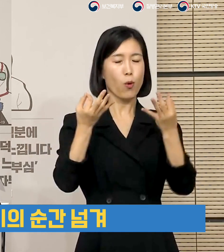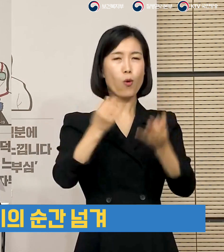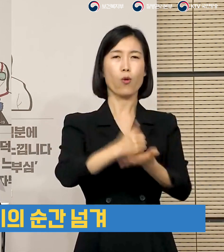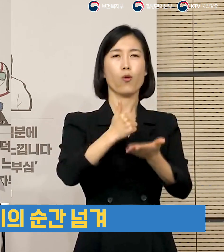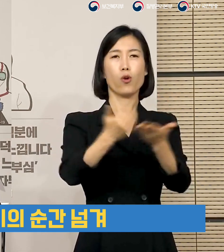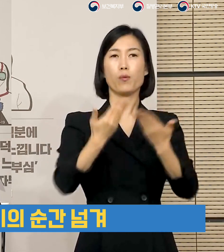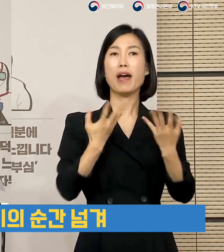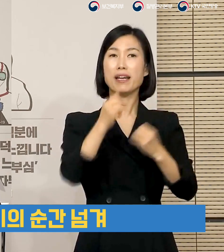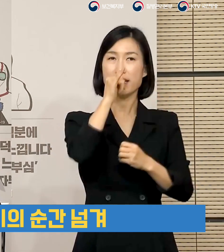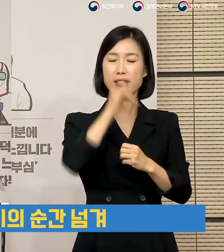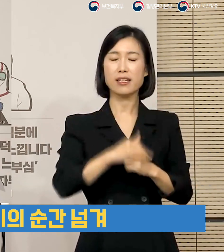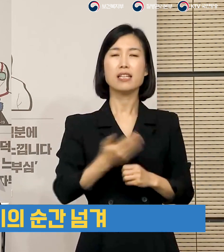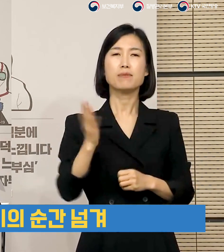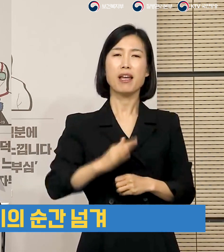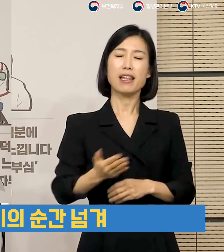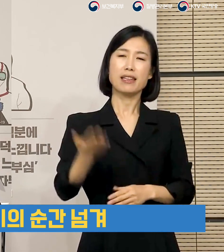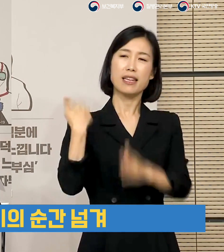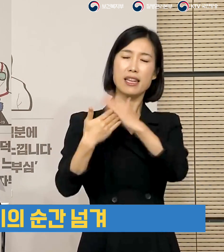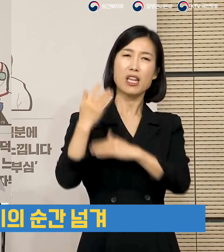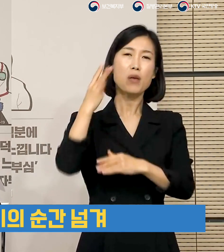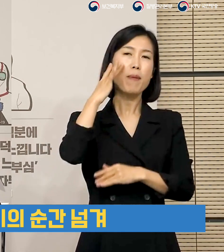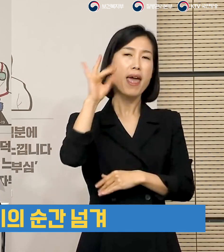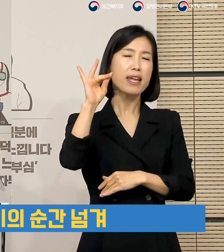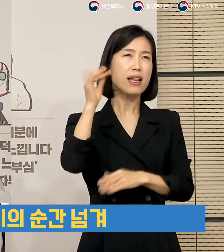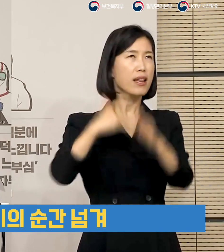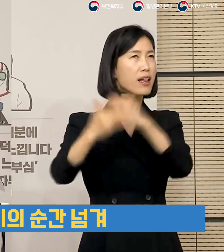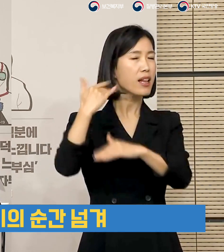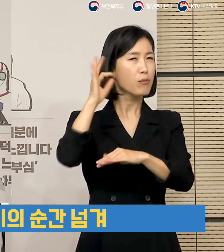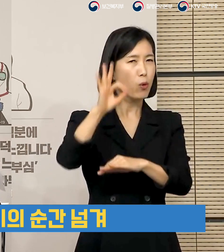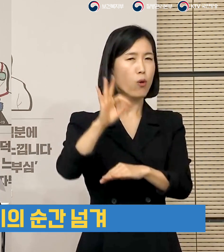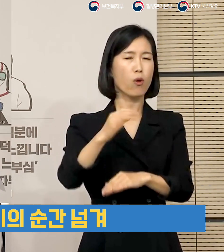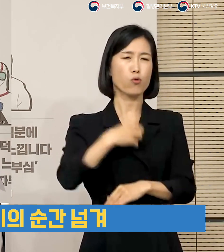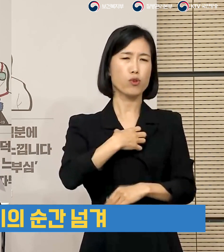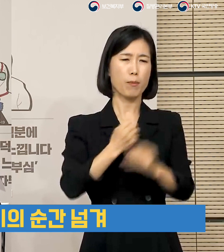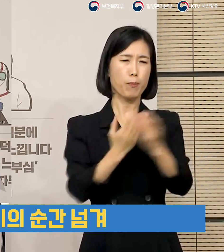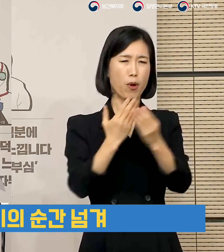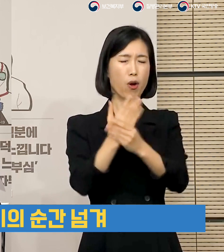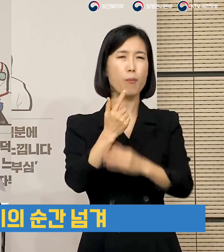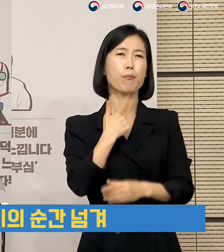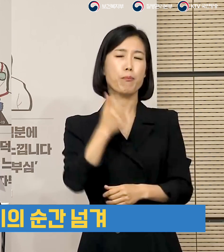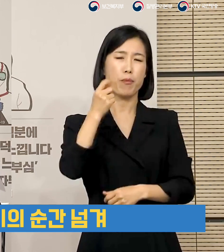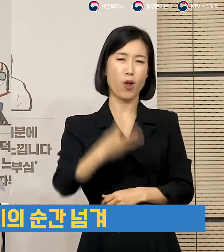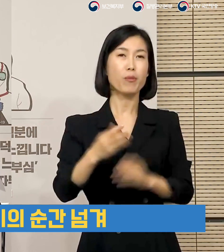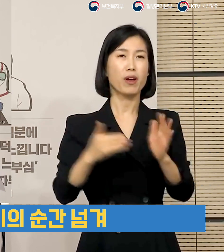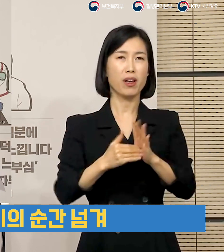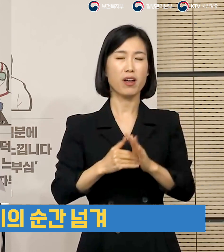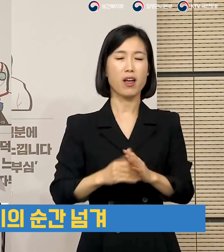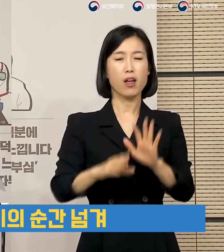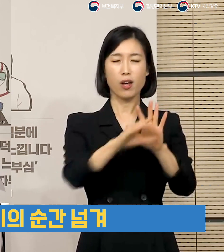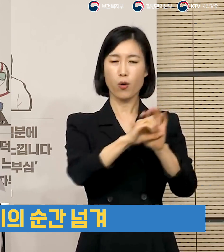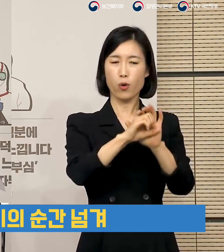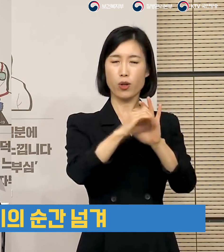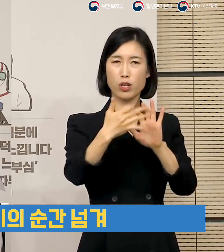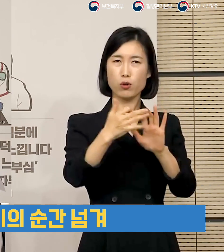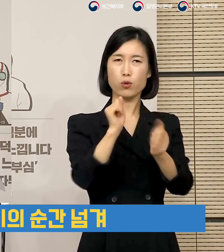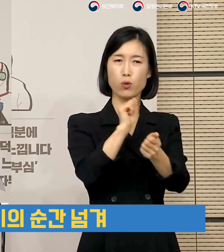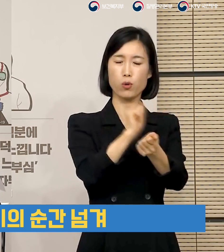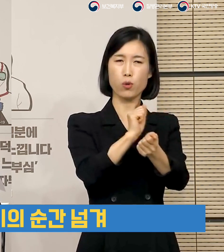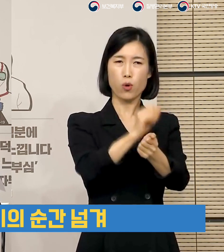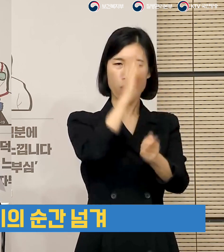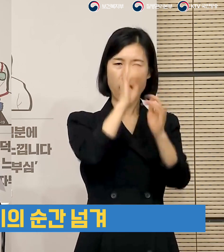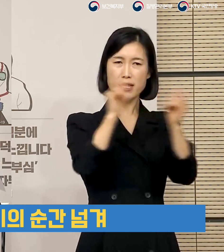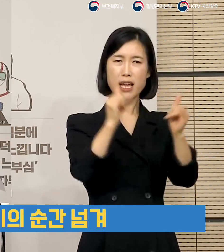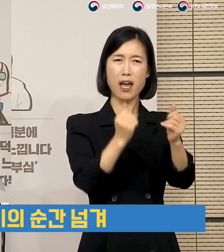지난 100일을 되돌아보면 우리는 여러 번 위기의 순간을 넘어왔습니다. 과연 코로나19 환자 증가 추세가